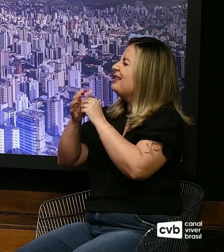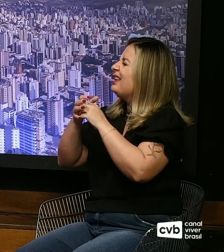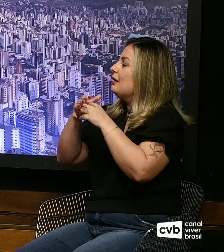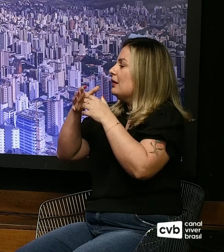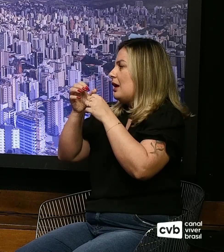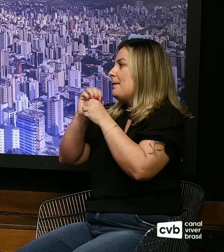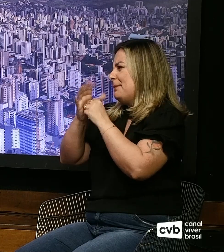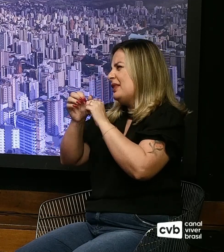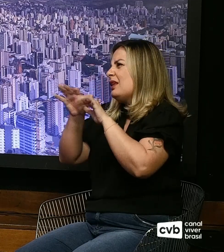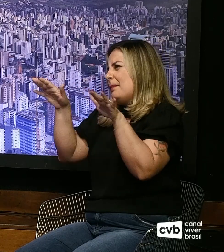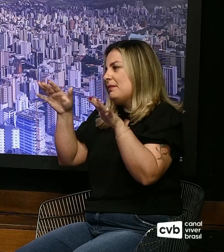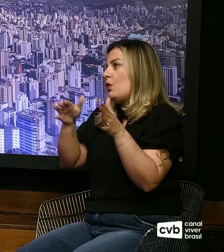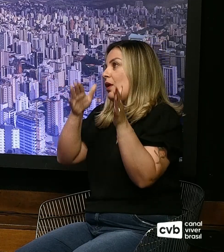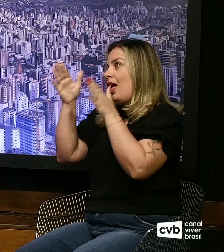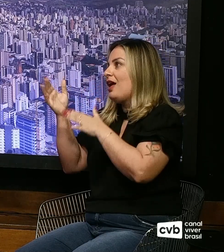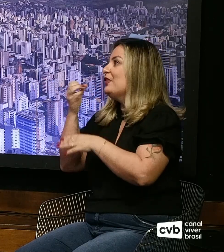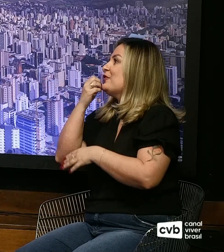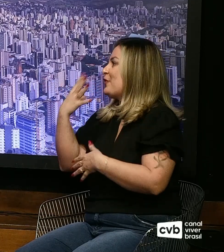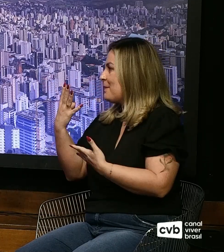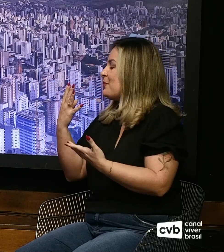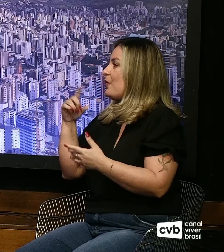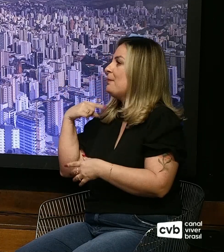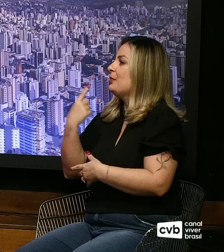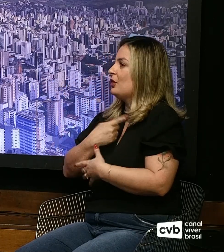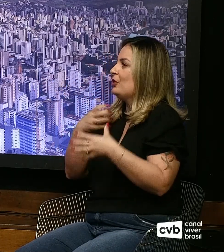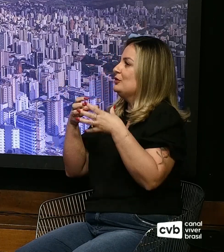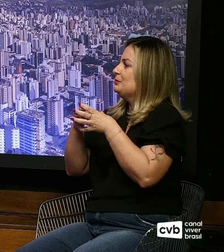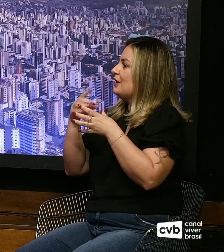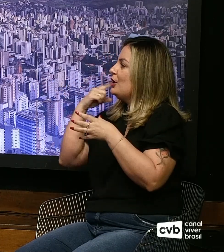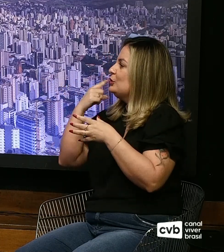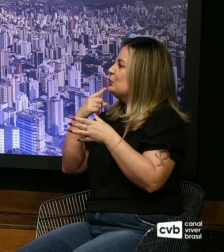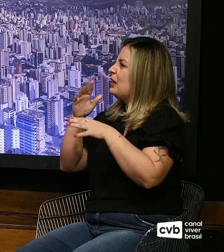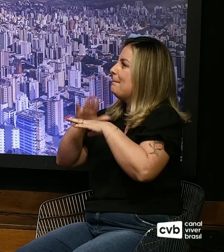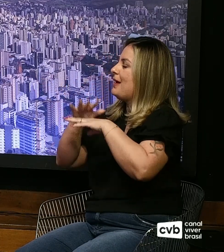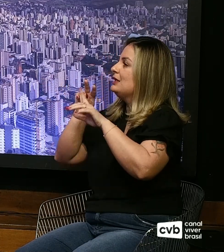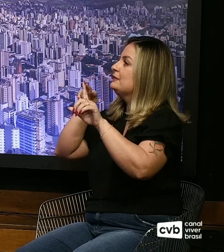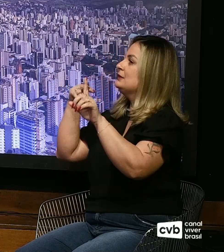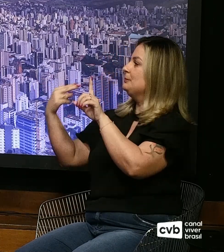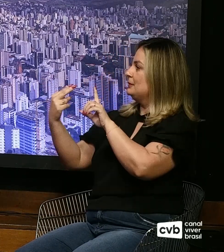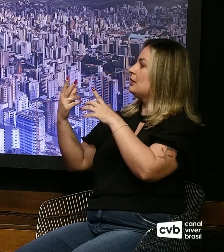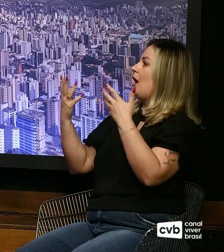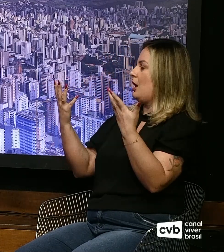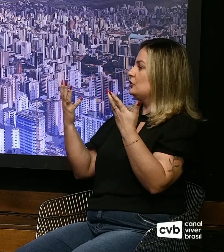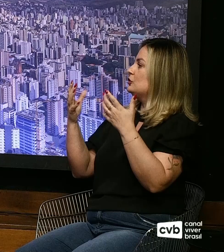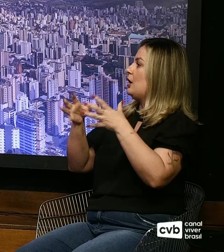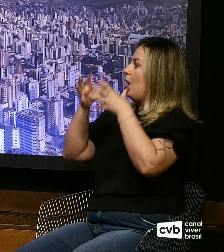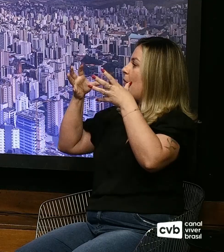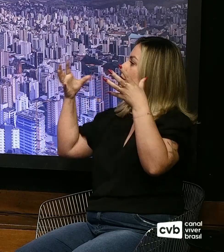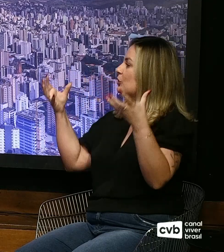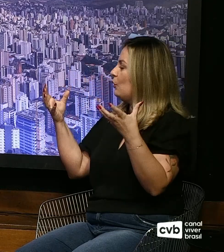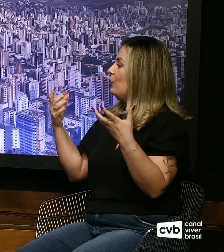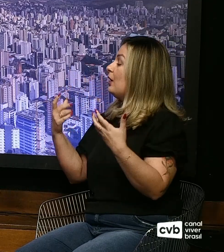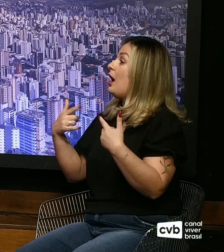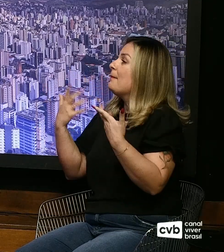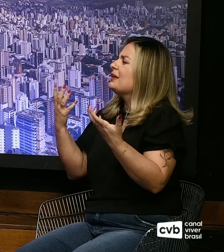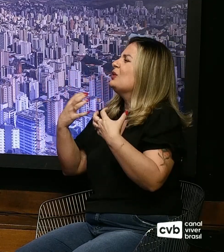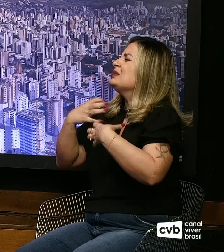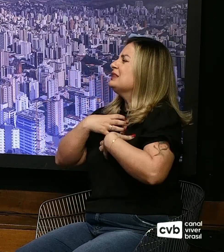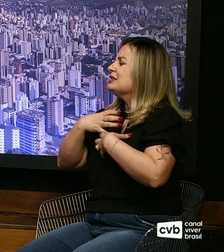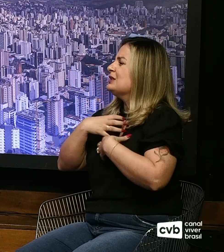crescimento. A pandemia foi um lado triste, sim, mas foi bom por outro lado, porque muita gente entendeu